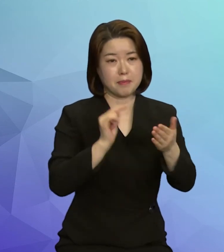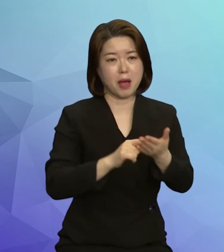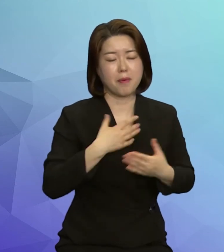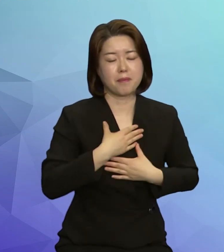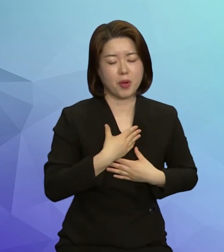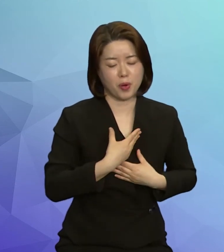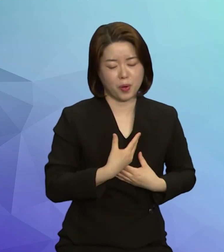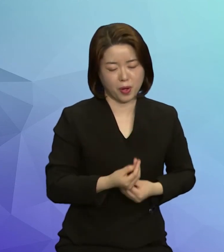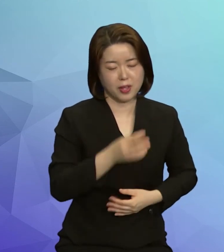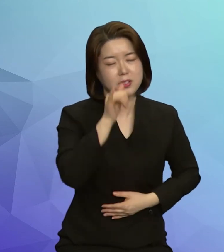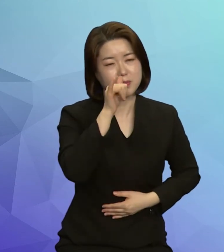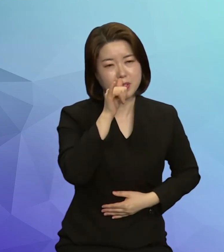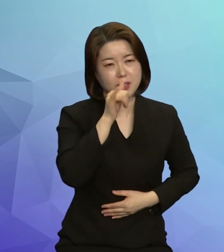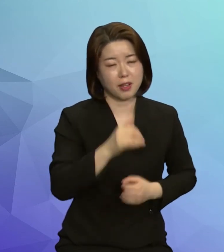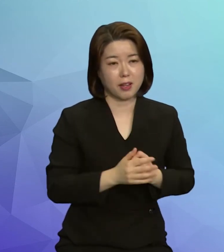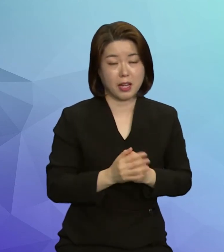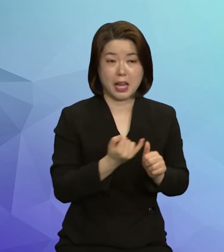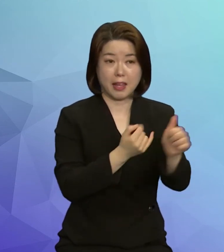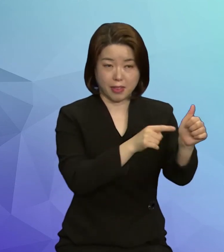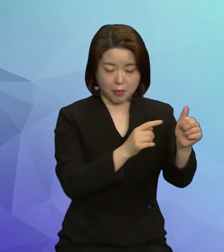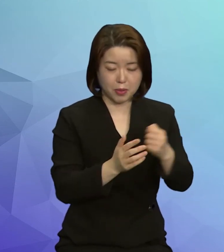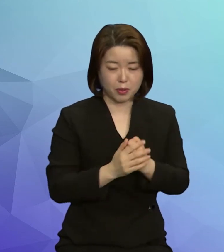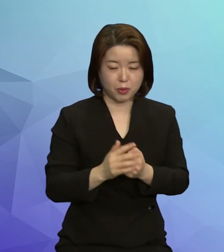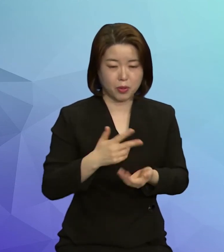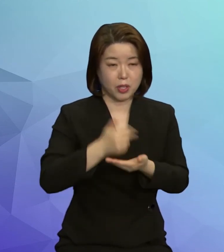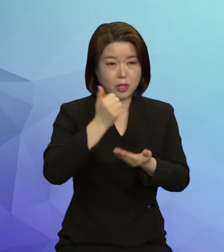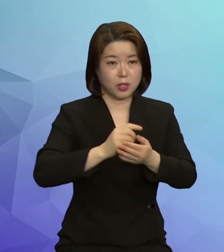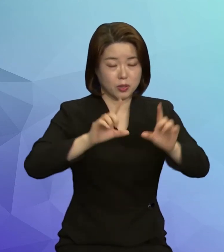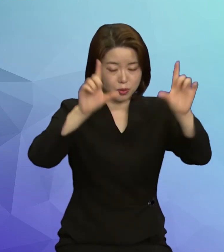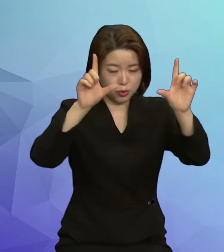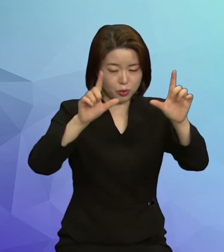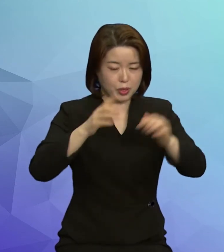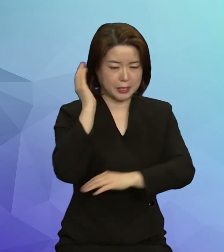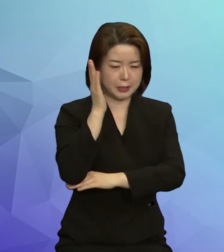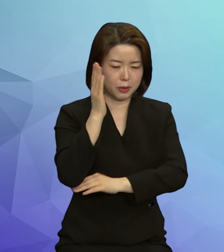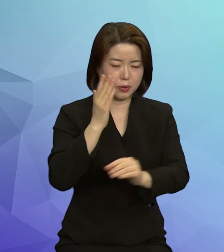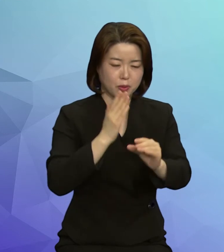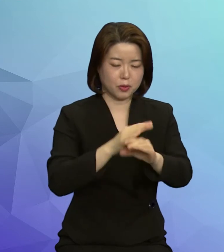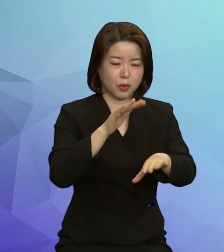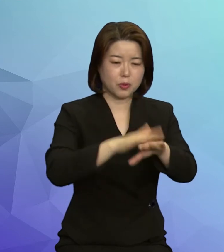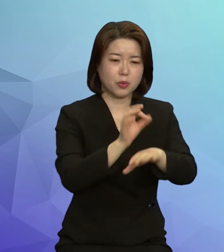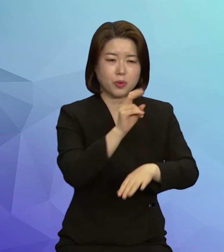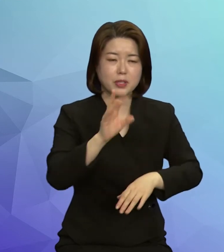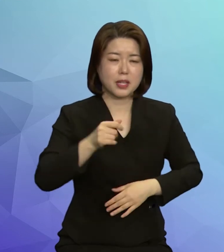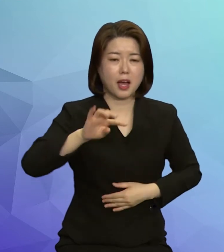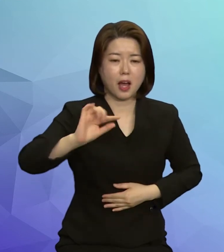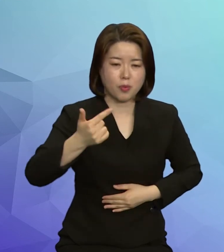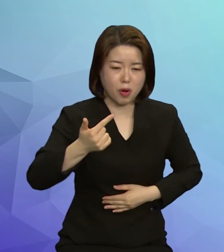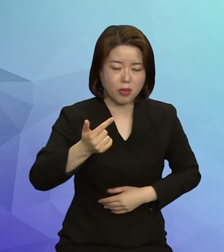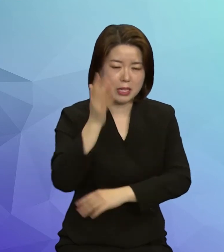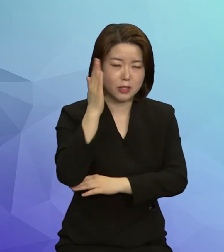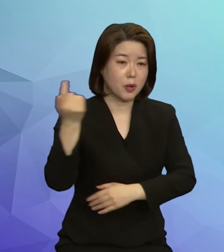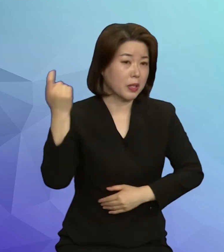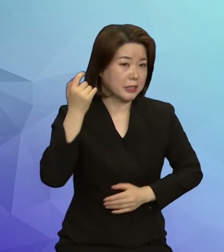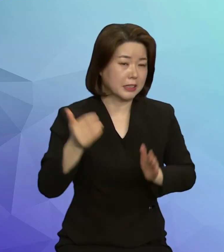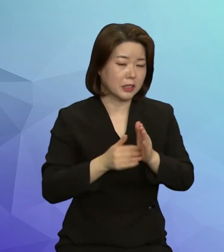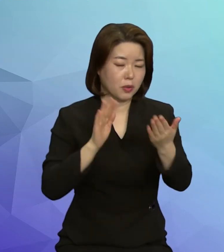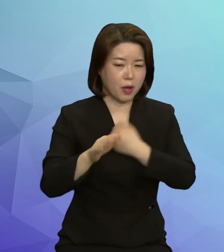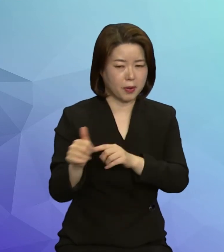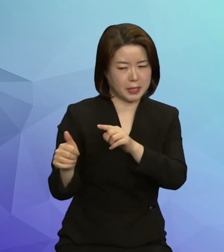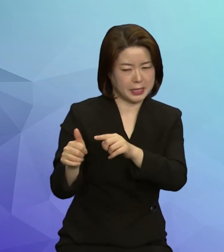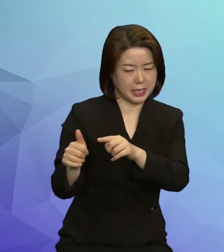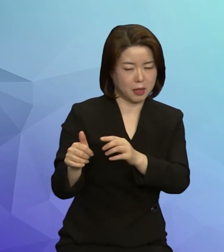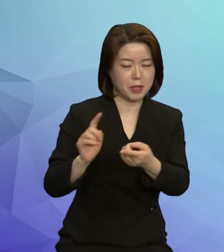제 마음도 평안해졌습니다. 남편도 주일 설교 중 손양훈 목사님 말씀을 듣고 그 사람에 대한